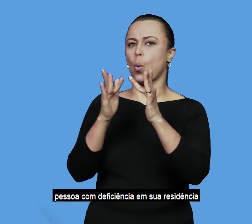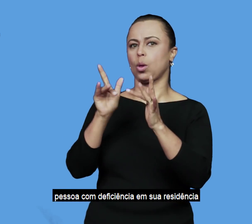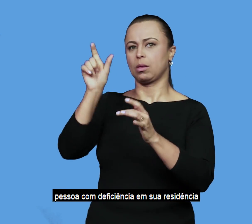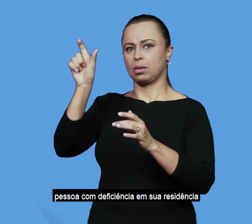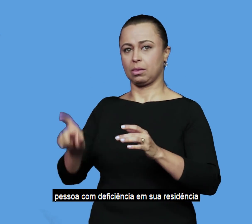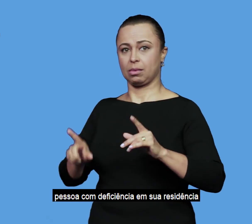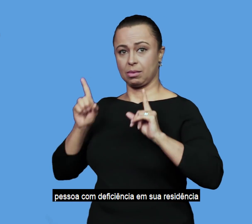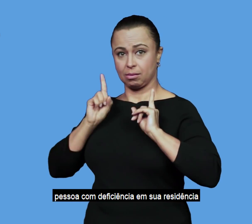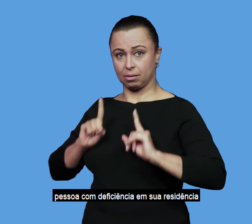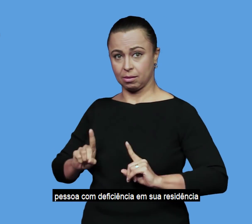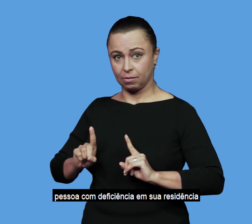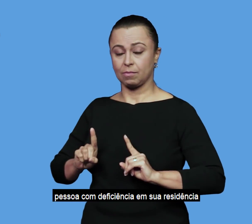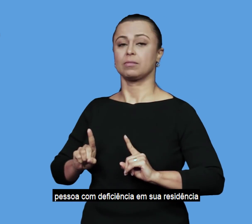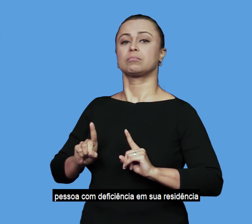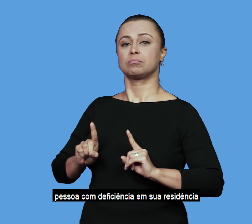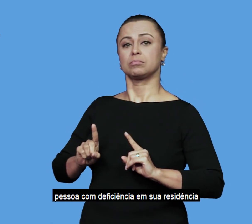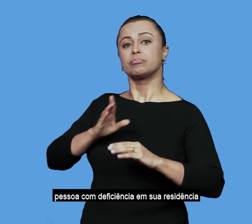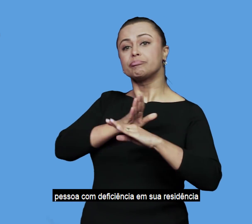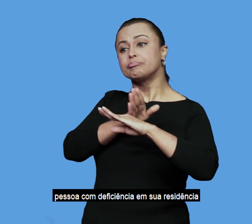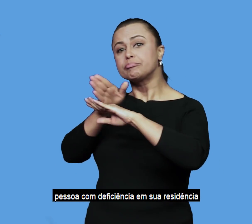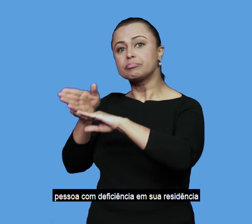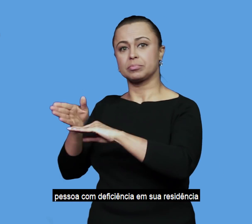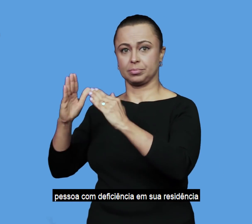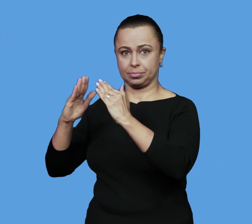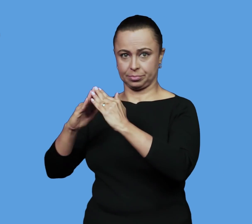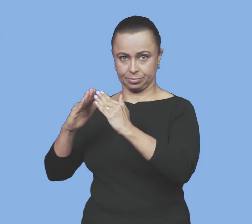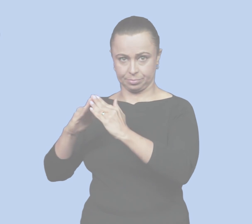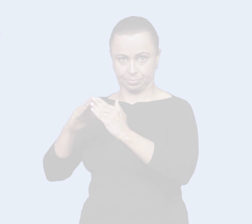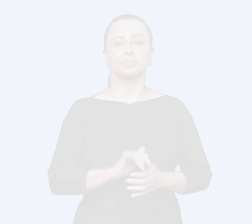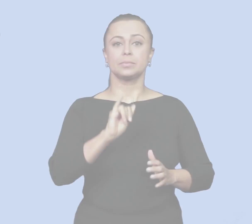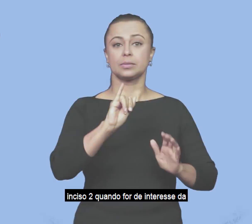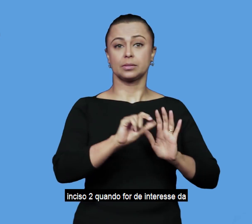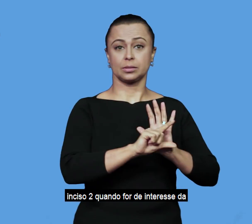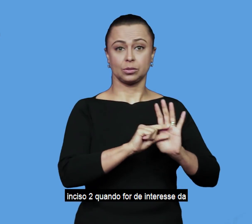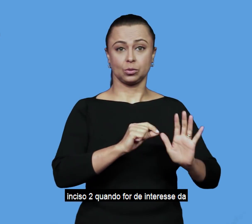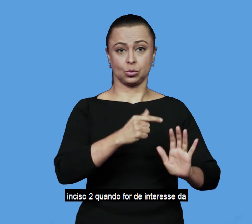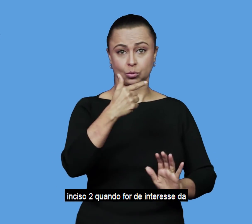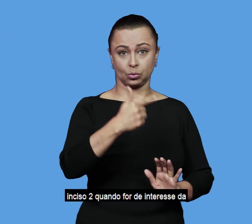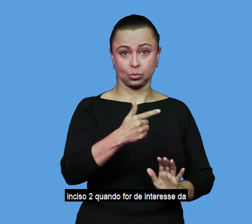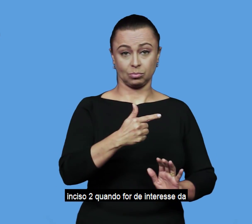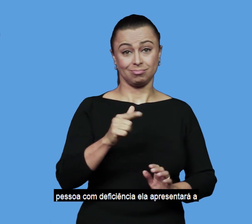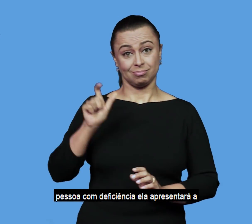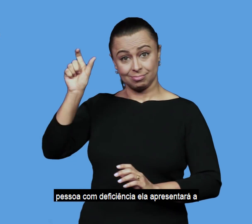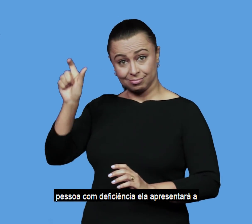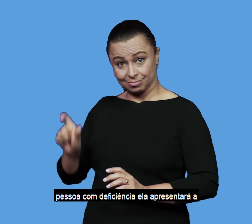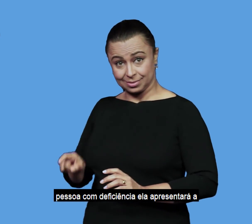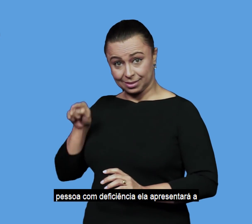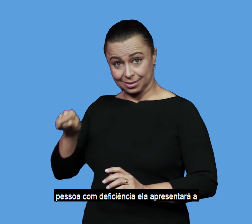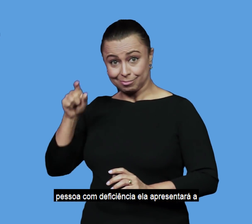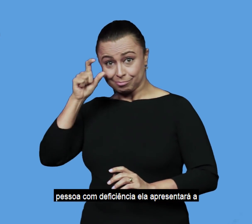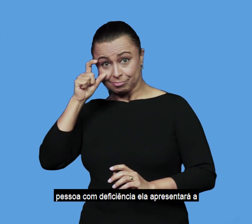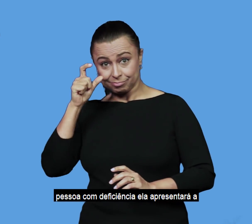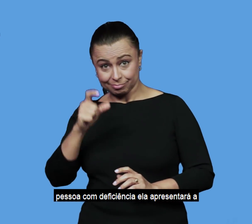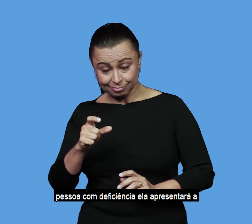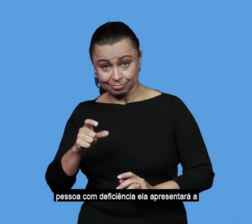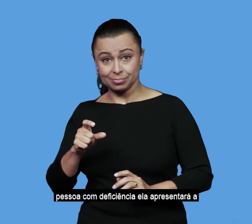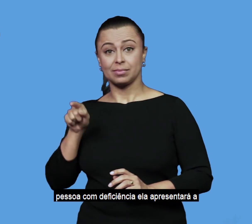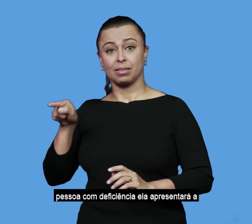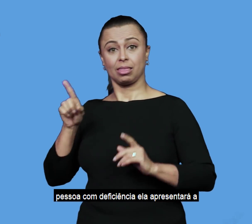em sua residência inciso 2 quando for de interesse da pessoa com deficiência ela apresentará a solicitação